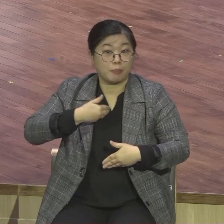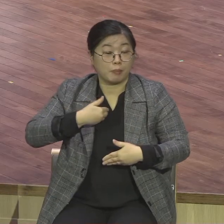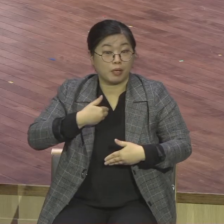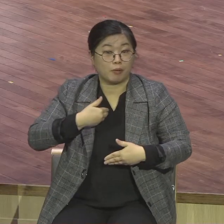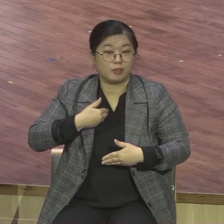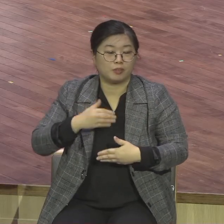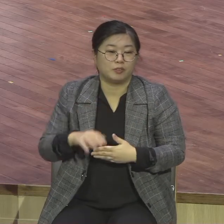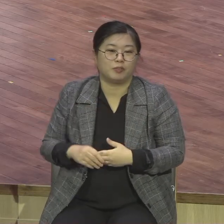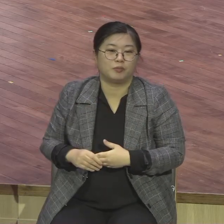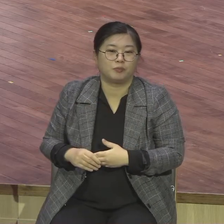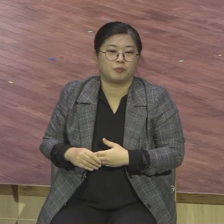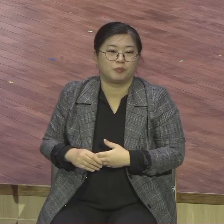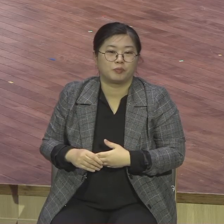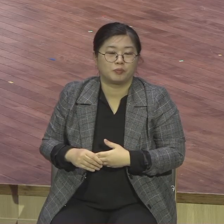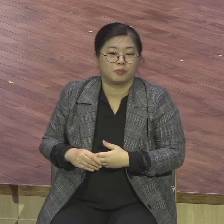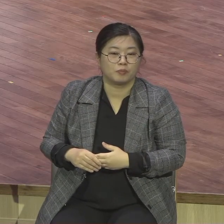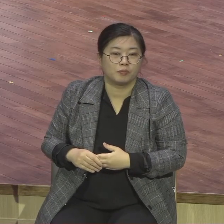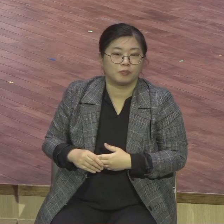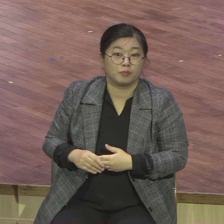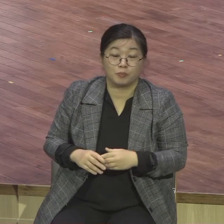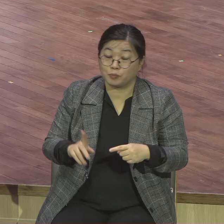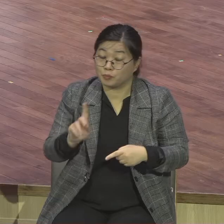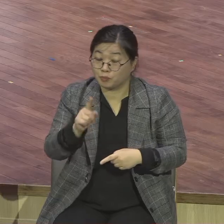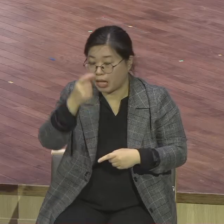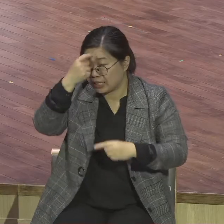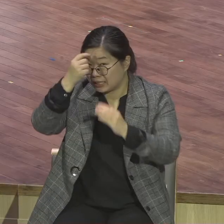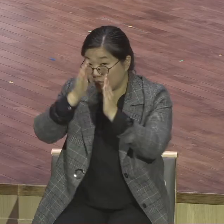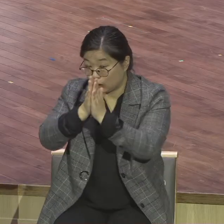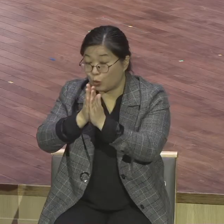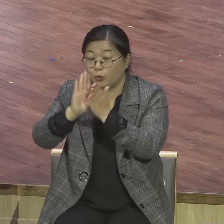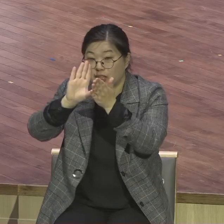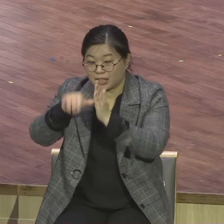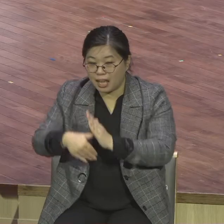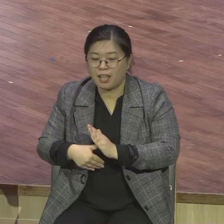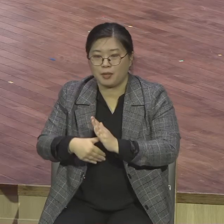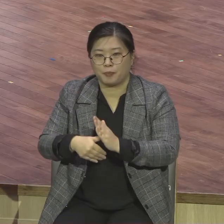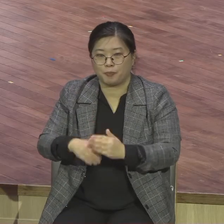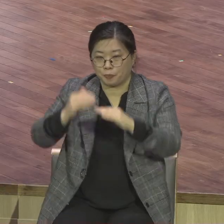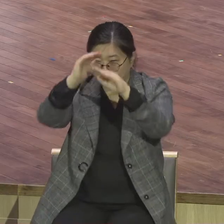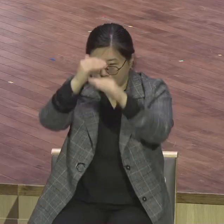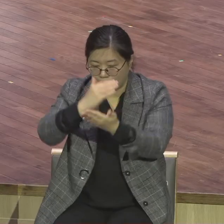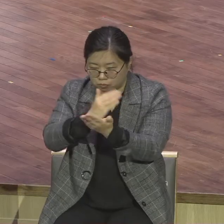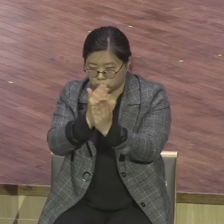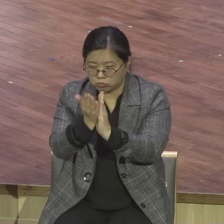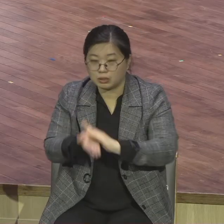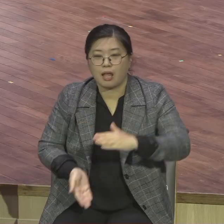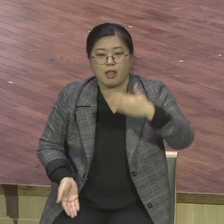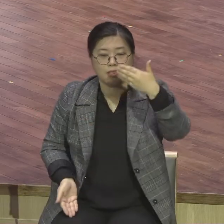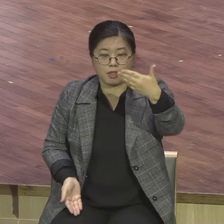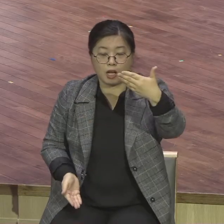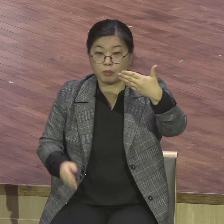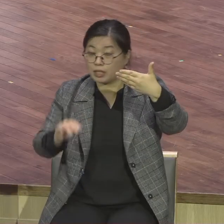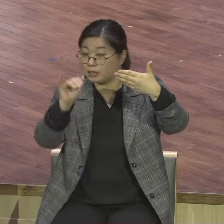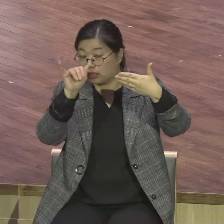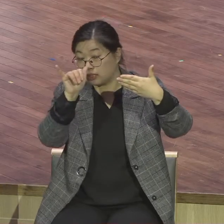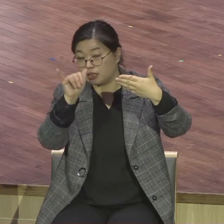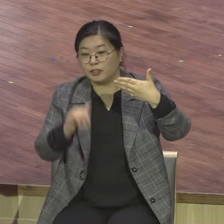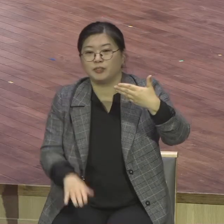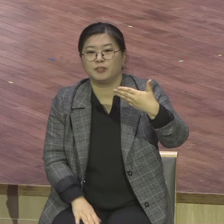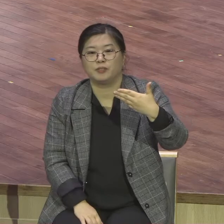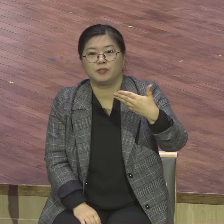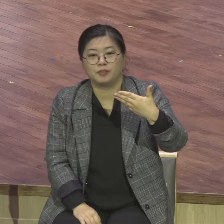월드 워치타워, 월드 안테나, 월드 영적 세계를 볼 수 있는 플랫폼